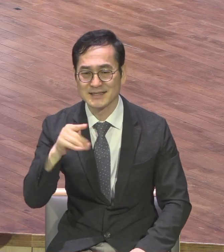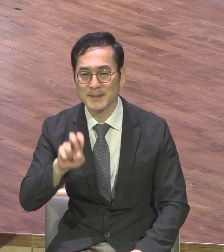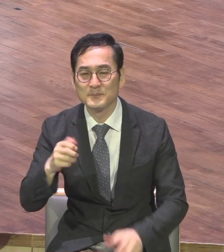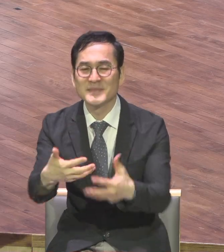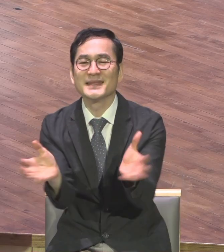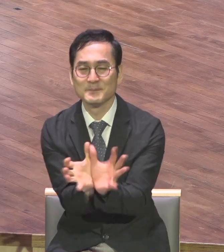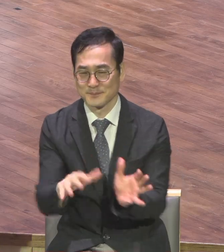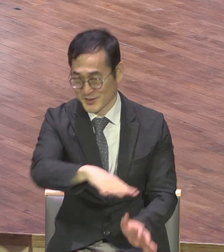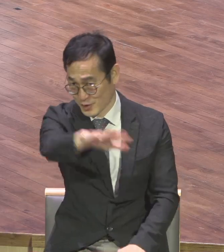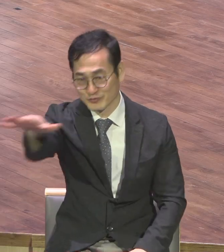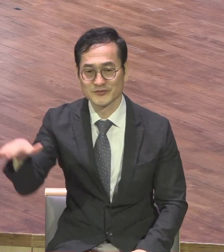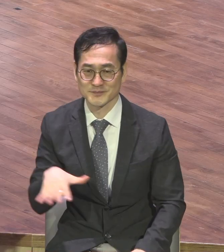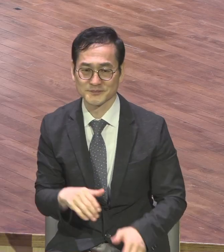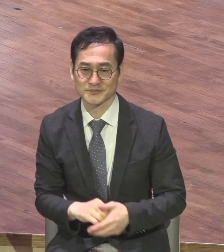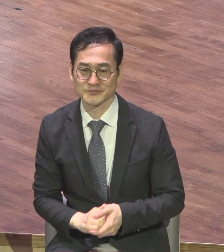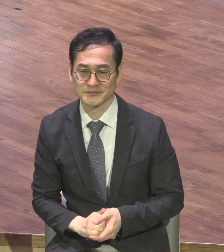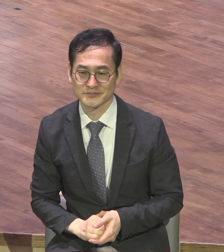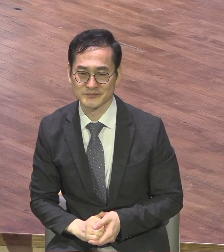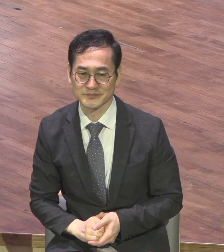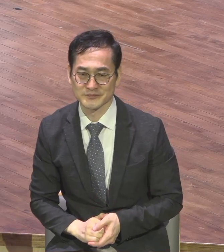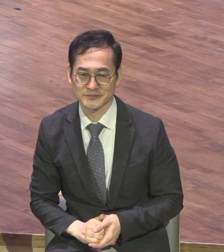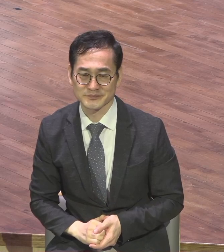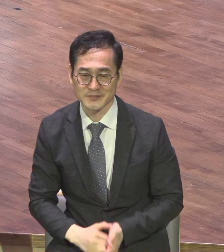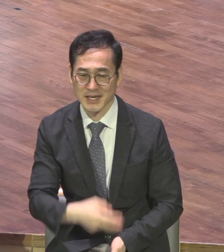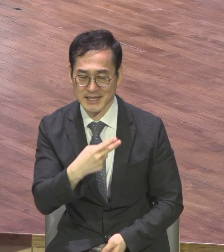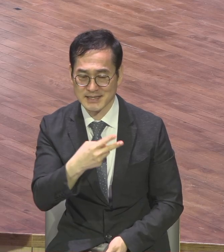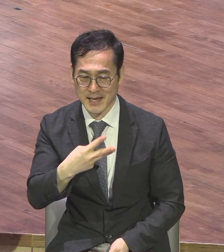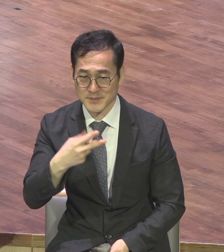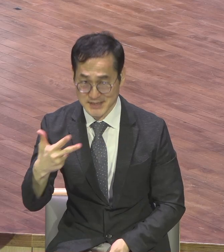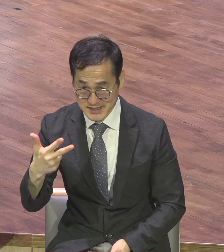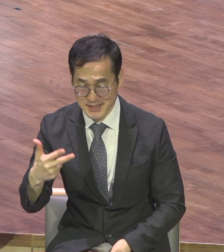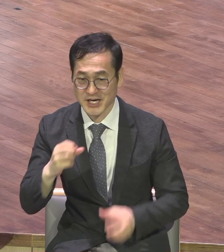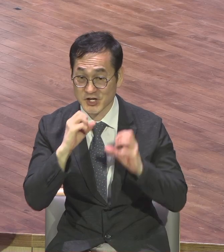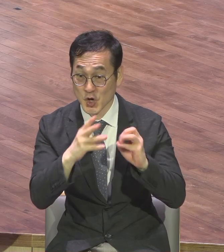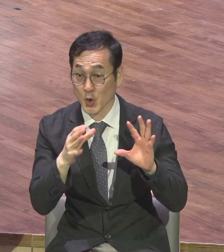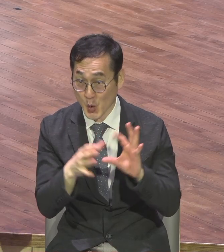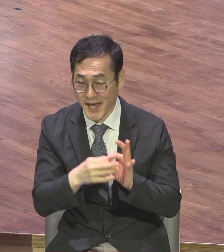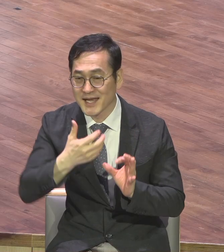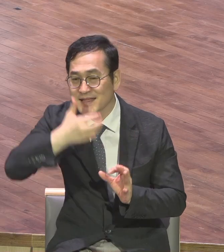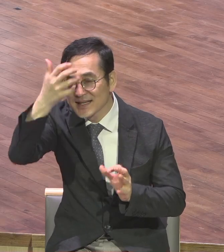확신합니다. 오늘 제목이 뭡니까? 237 선교의 드림팀.